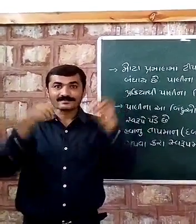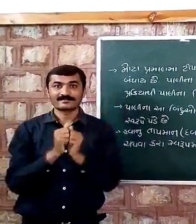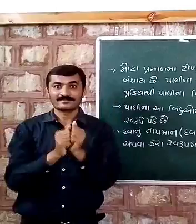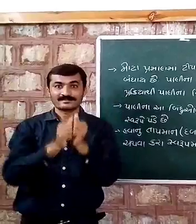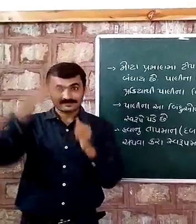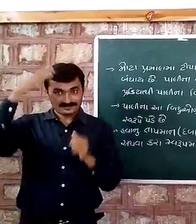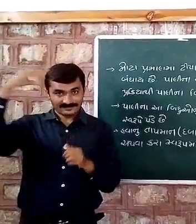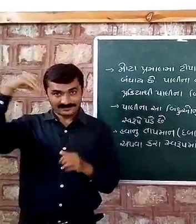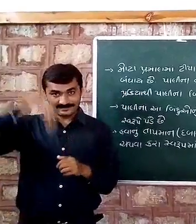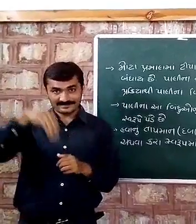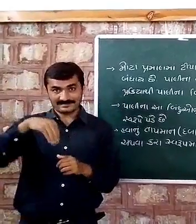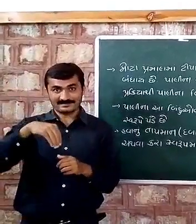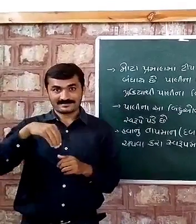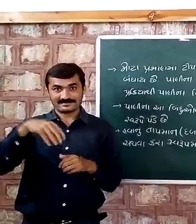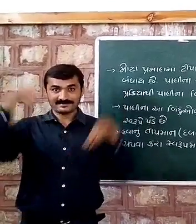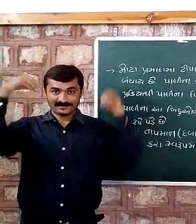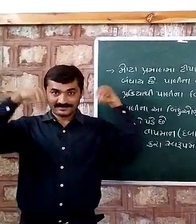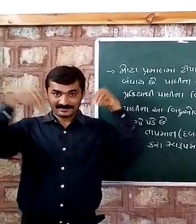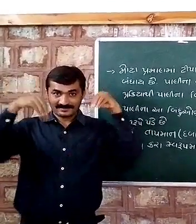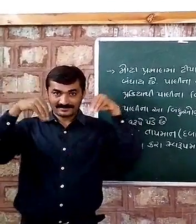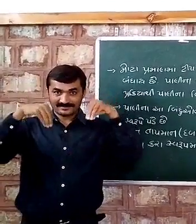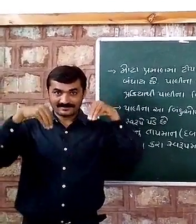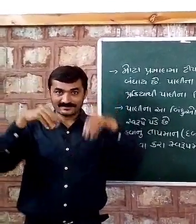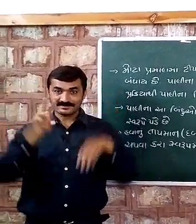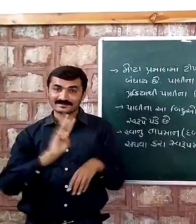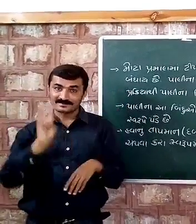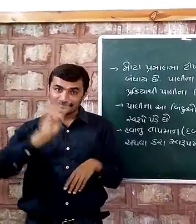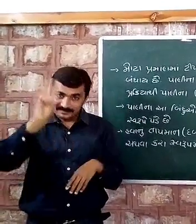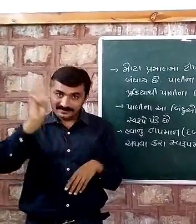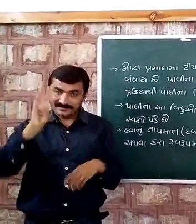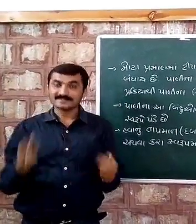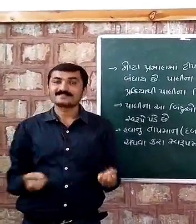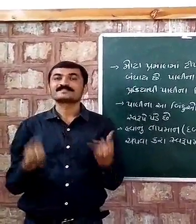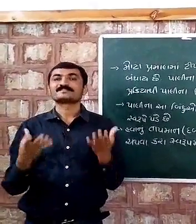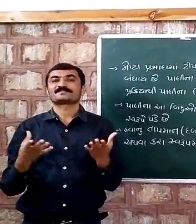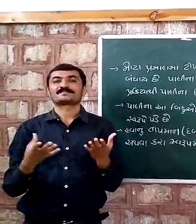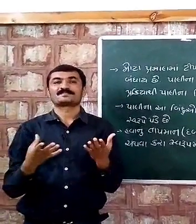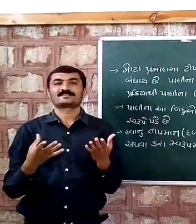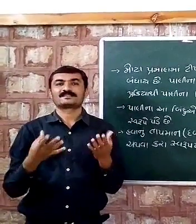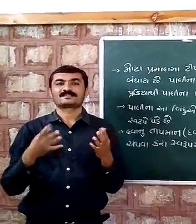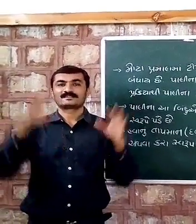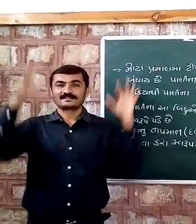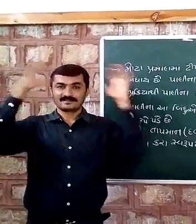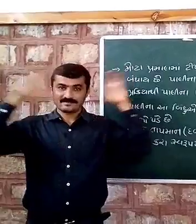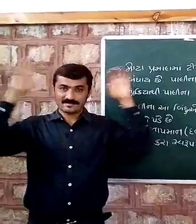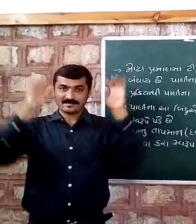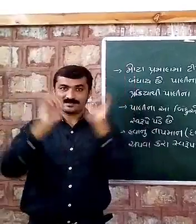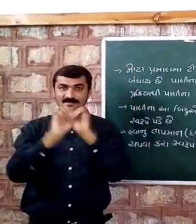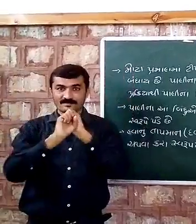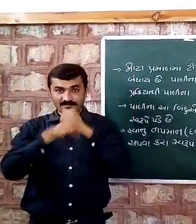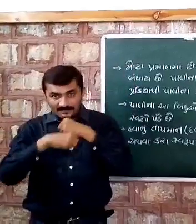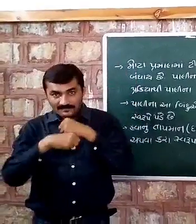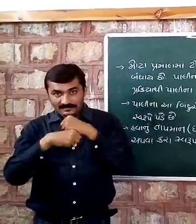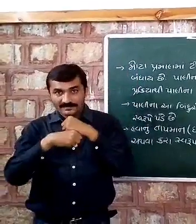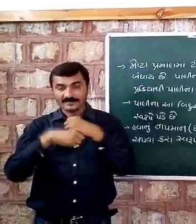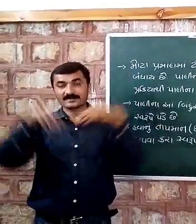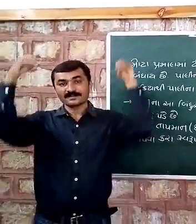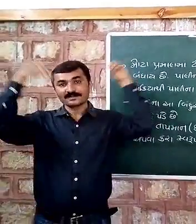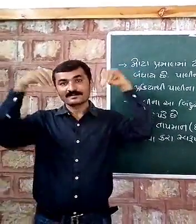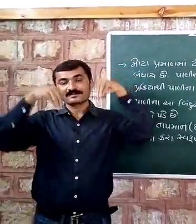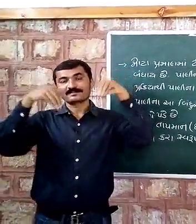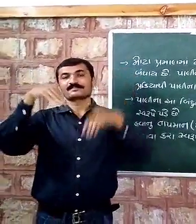આમ વરસાદ બાષ્પીભવનની પ્રક્રિયા દ્વારા શરૂ થઈ વાદળમાં રૂપાંતર થઈ વરસાદ સ્વરૂપે